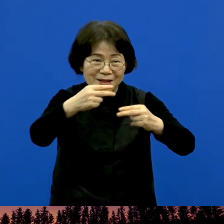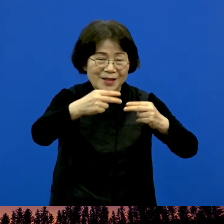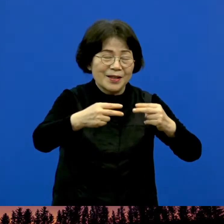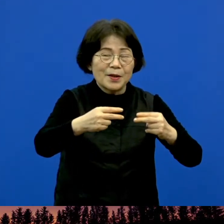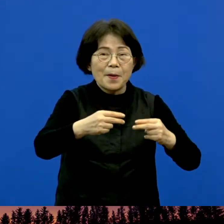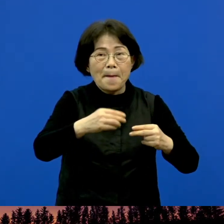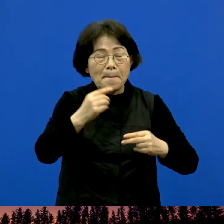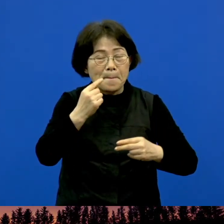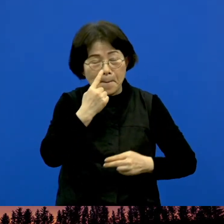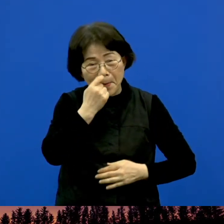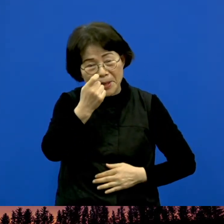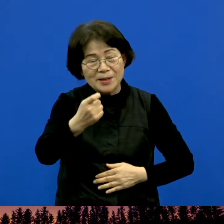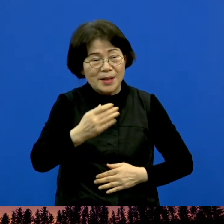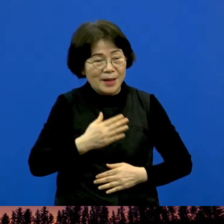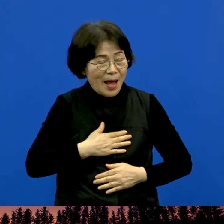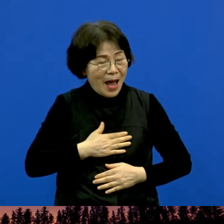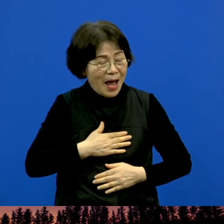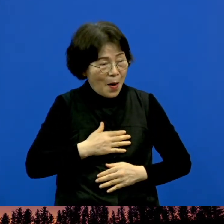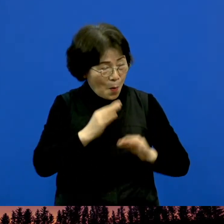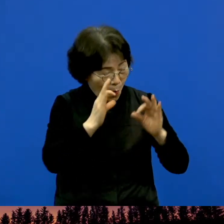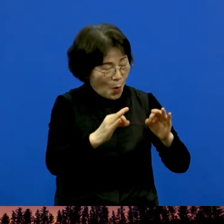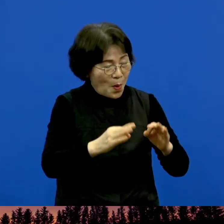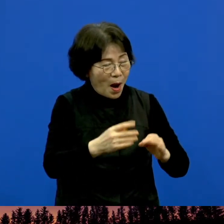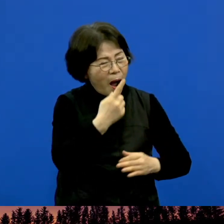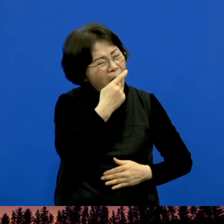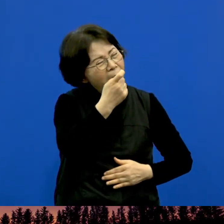멋있어요. 그래서 저는 그걸 보면 사진 찍어요.